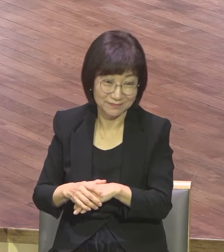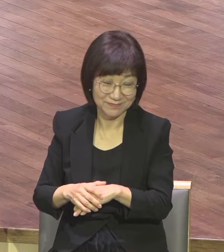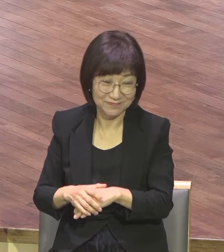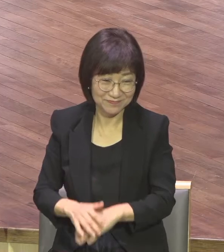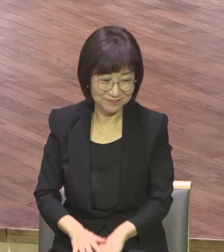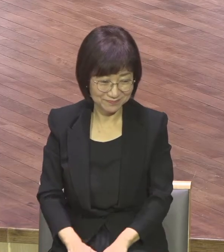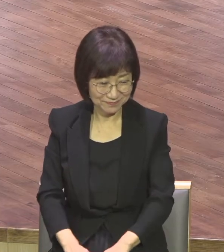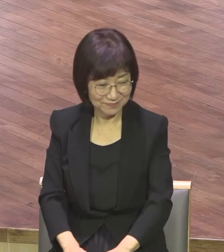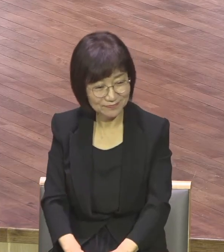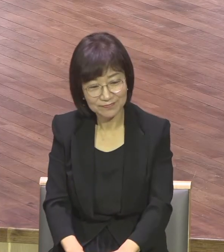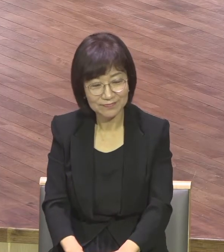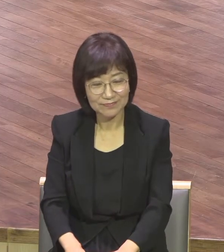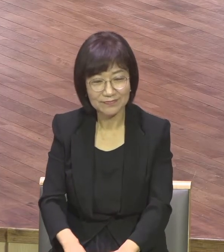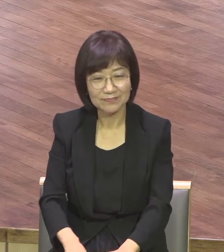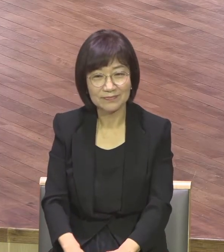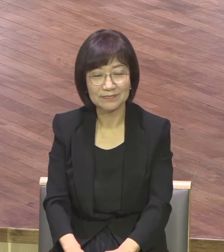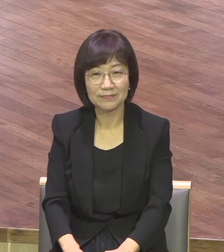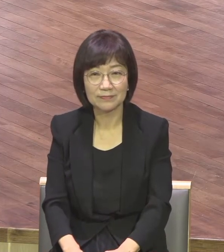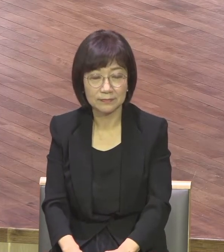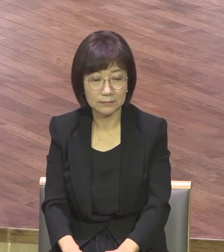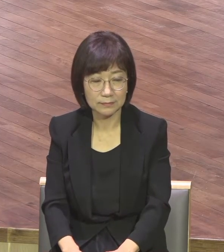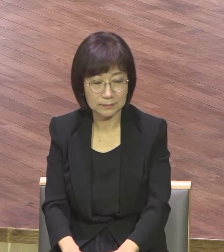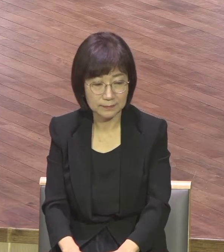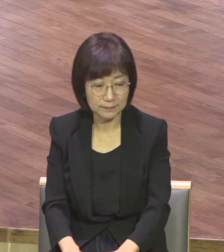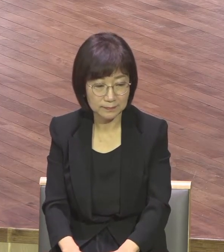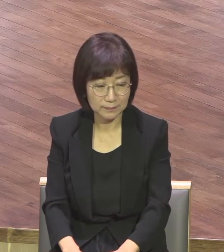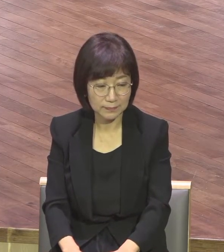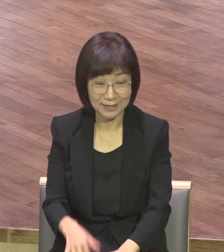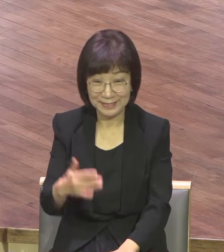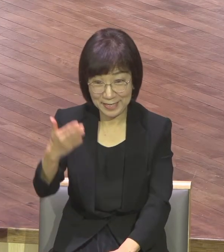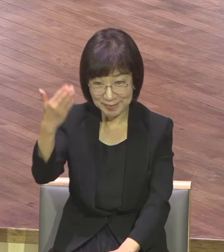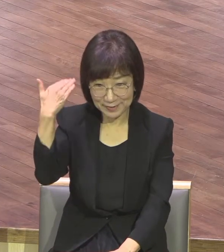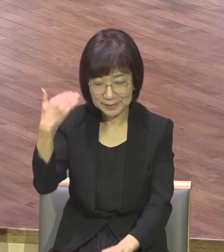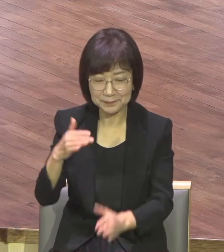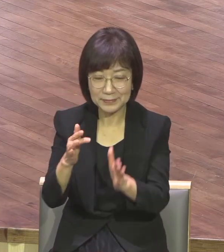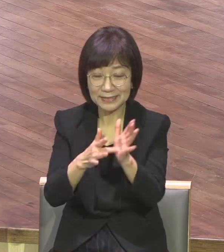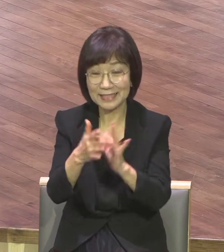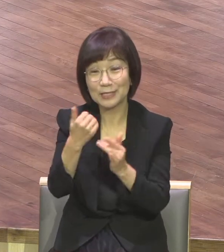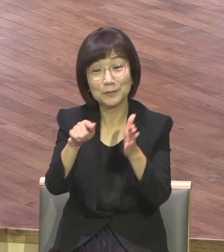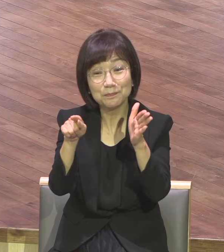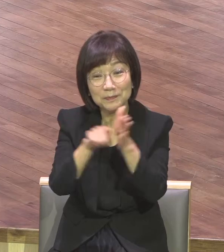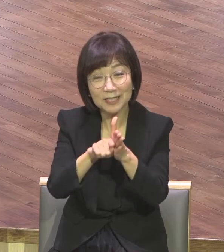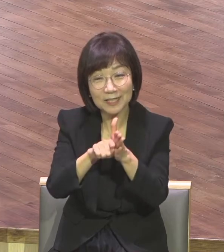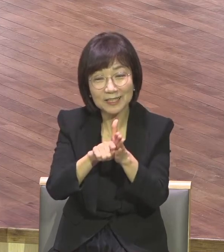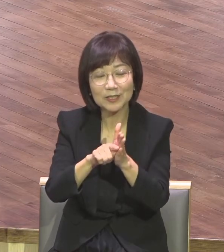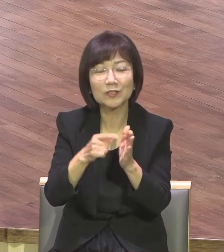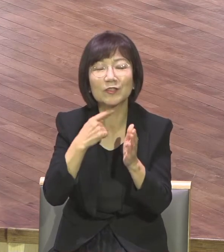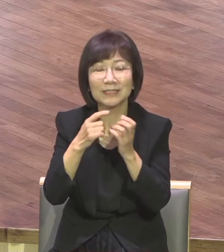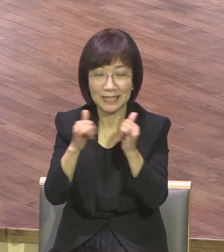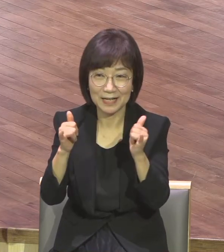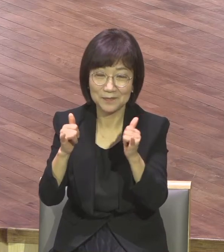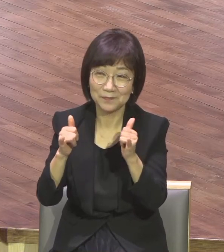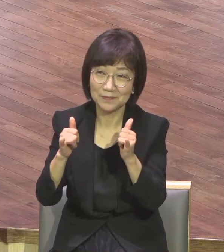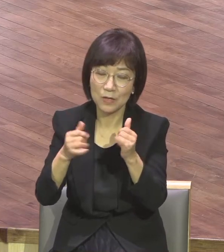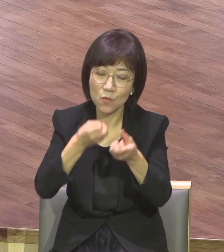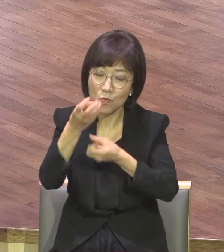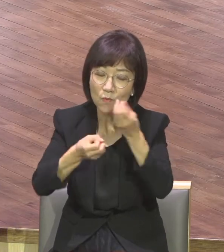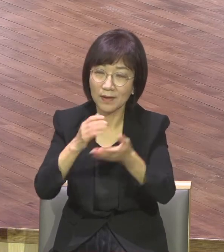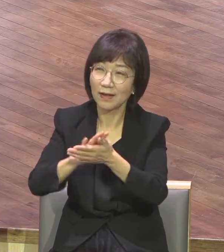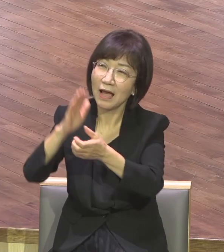청교도들은요, 이런 기도를 잘 들었다고 합니다. 하나님은 우리들에게 많은 것을 주셨습니다.